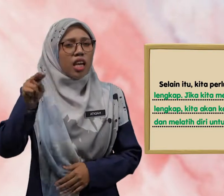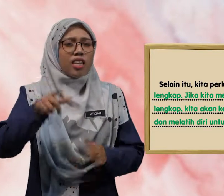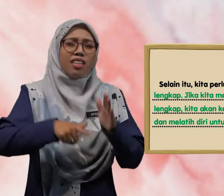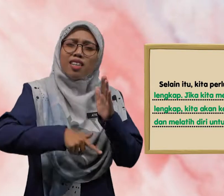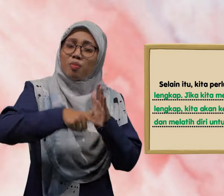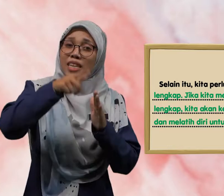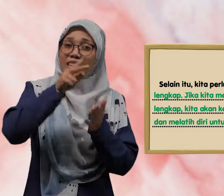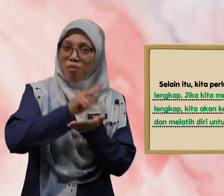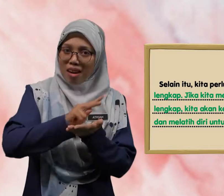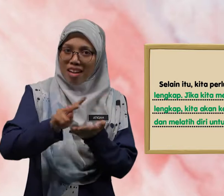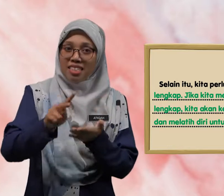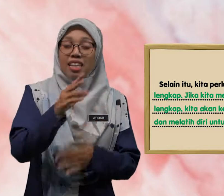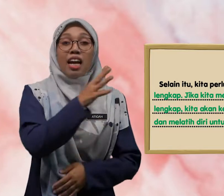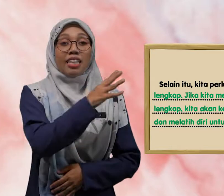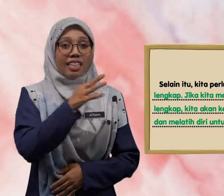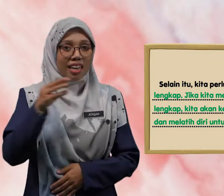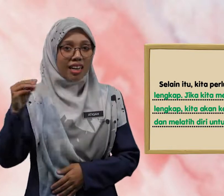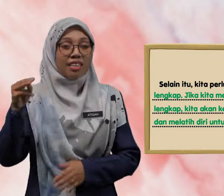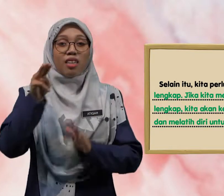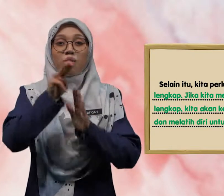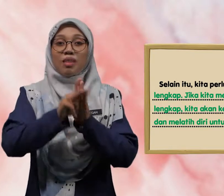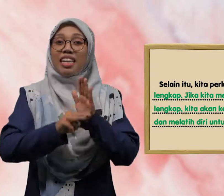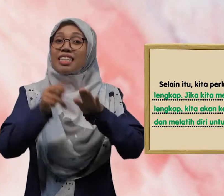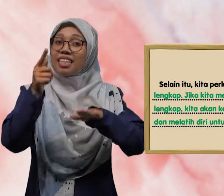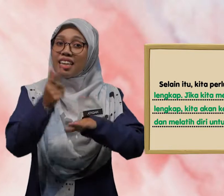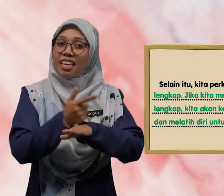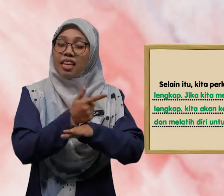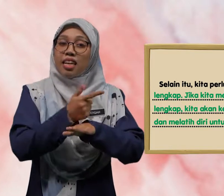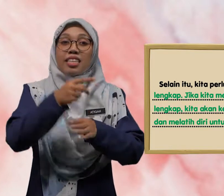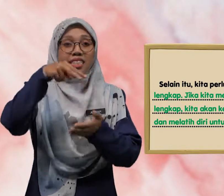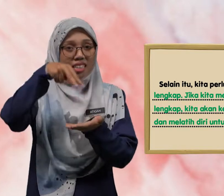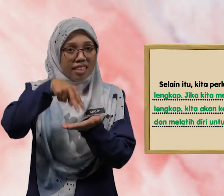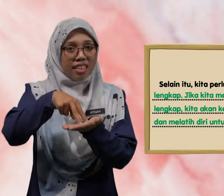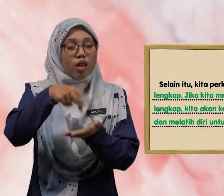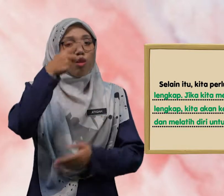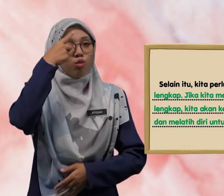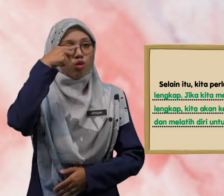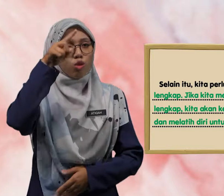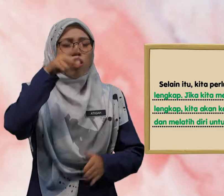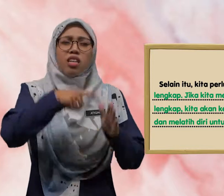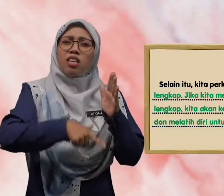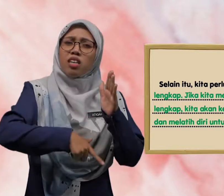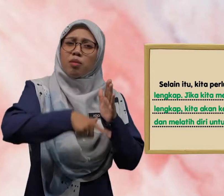lebih kemas Jan melatih diri untuk lebih